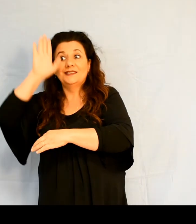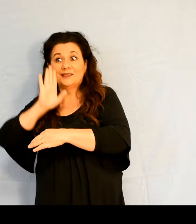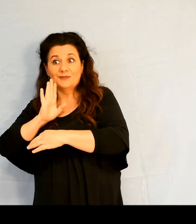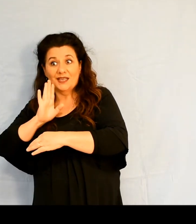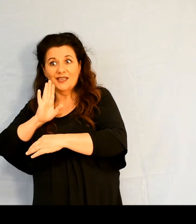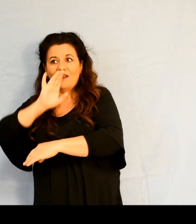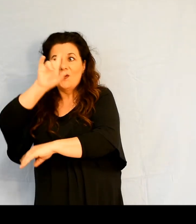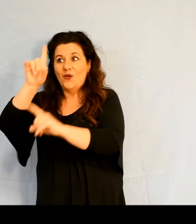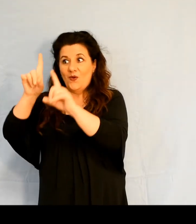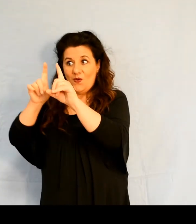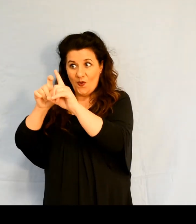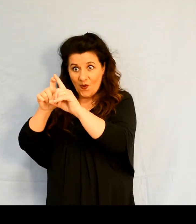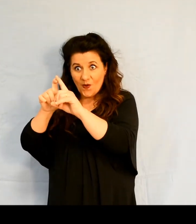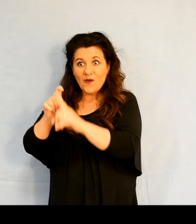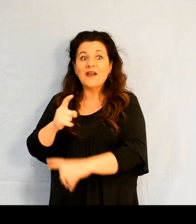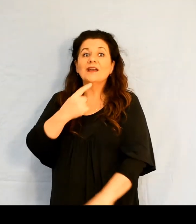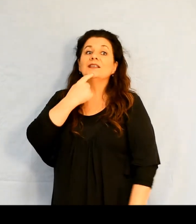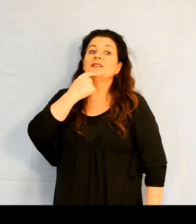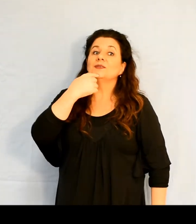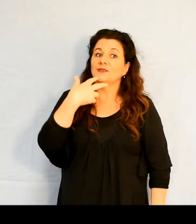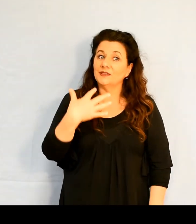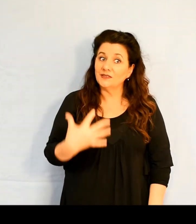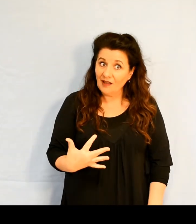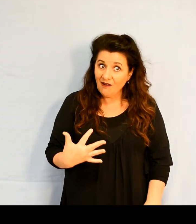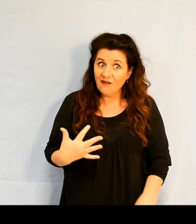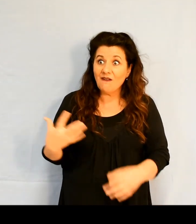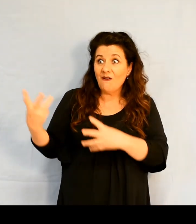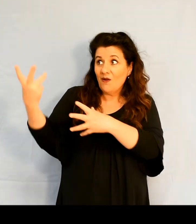et le sang. Et les trois ne font qu'un.